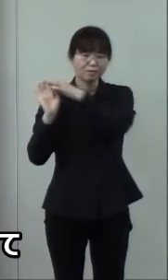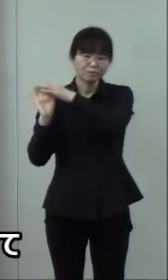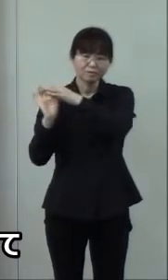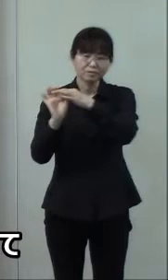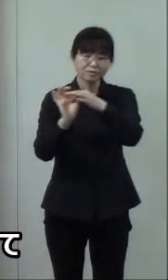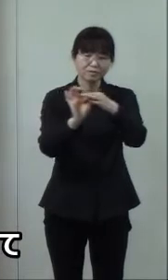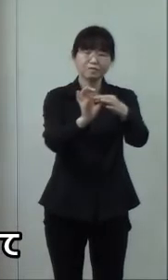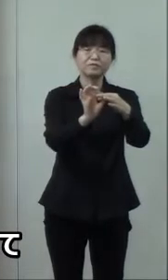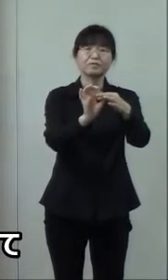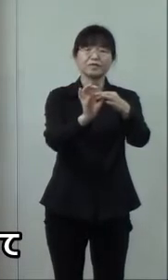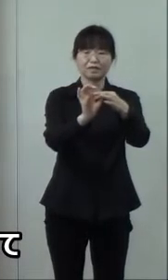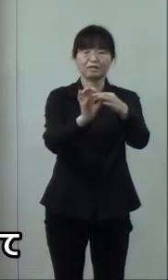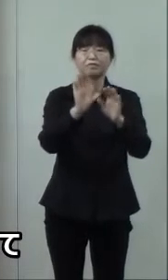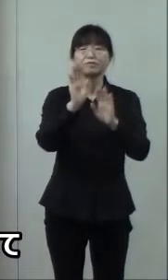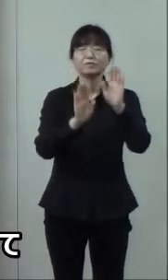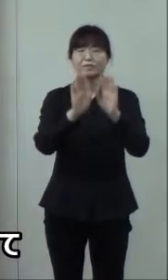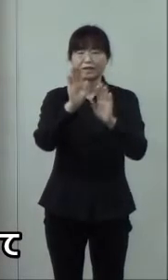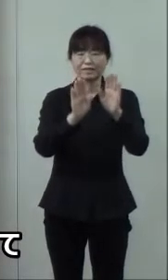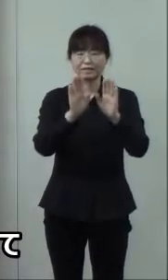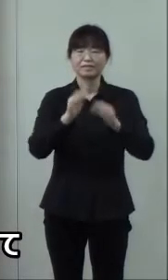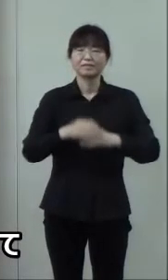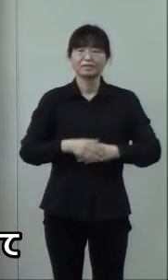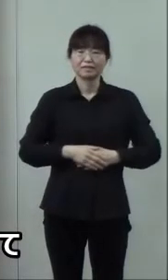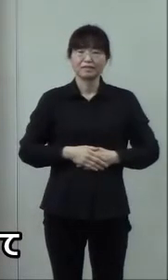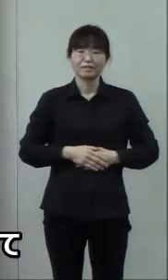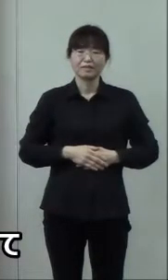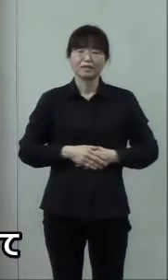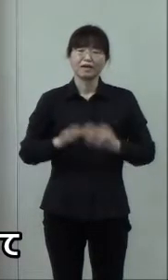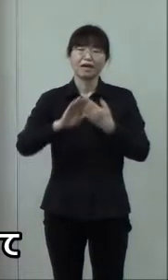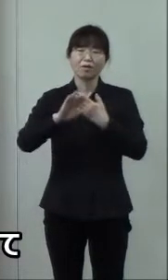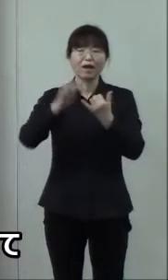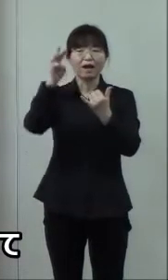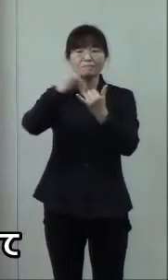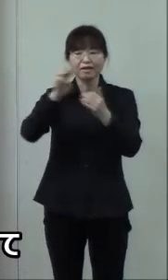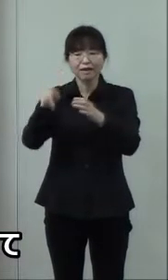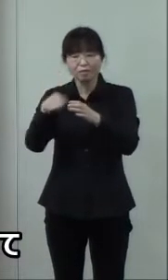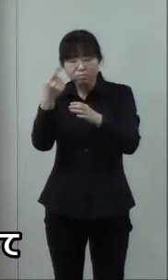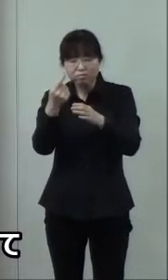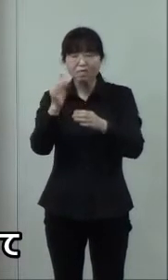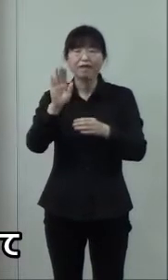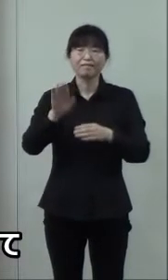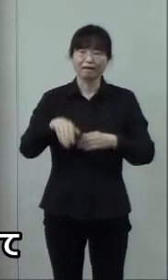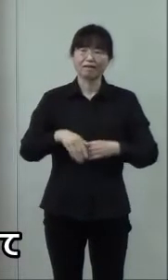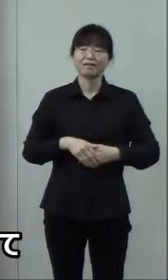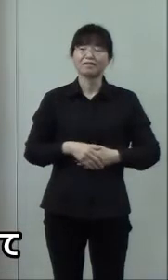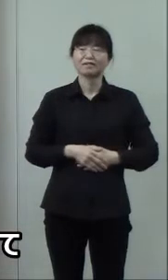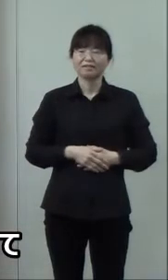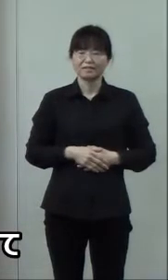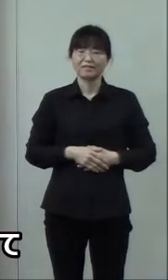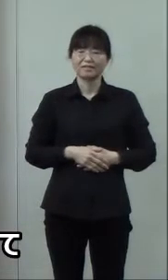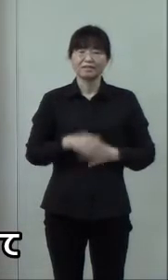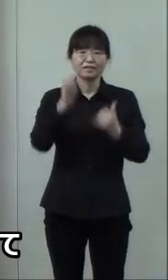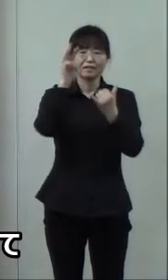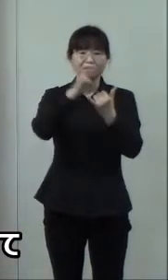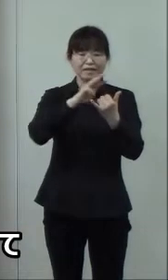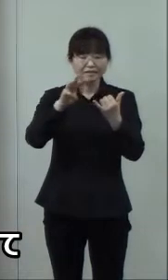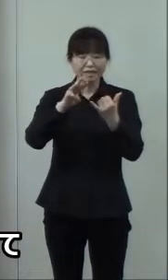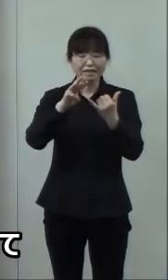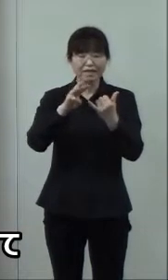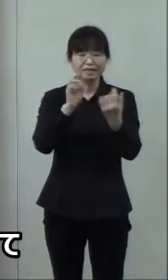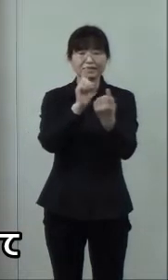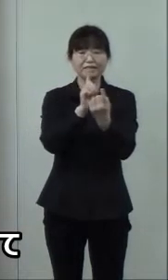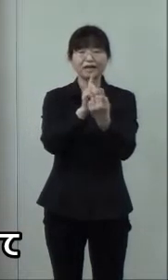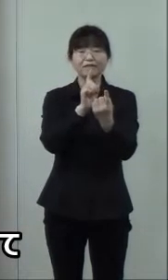で、あります。あと災害があったということで、災害に対するまだこ